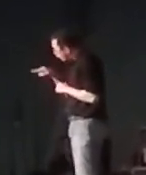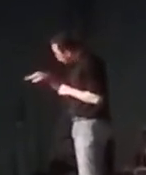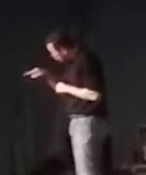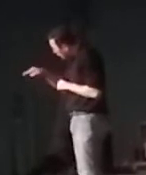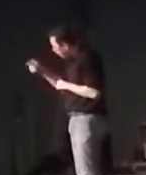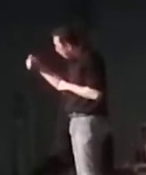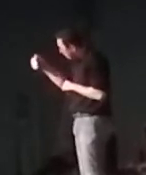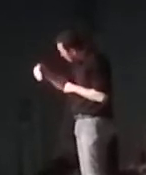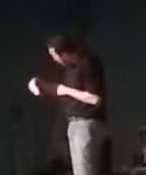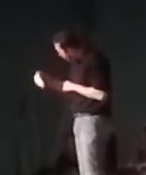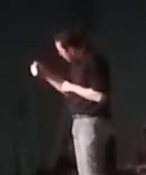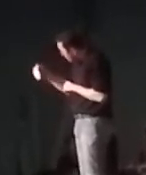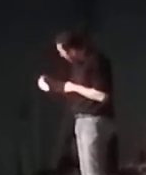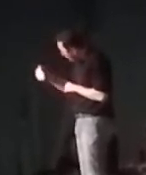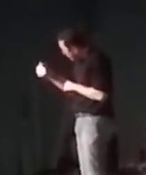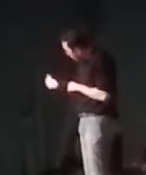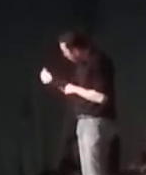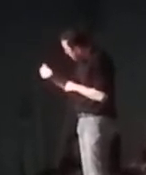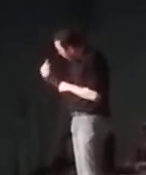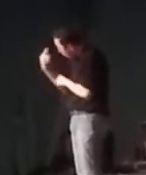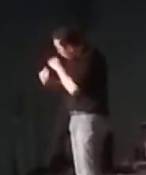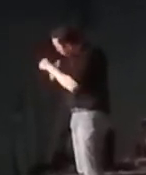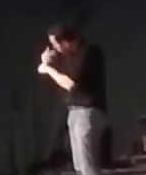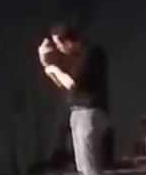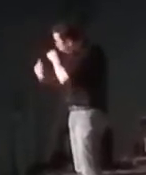aqui comigo, 4 anos, toda semana,